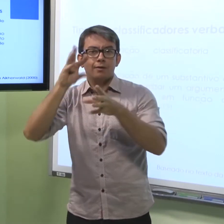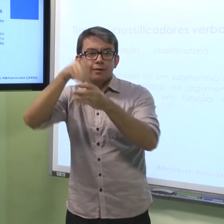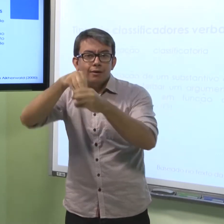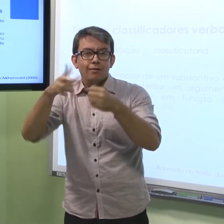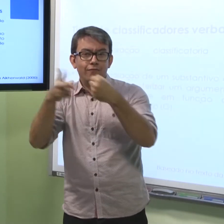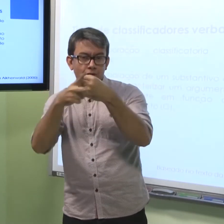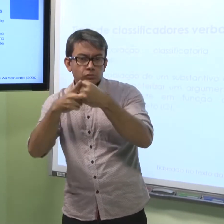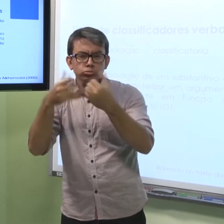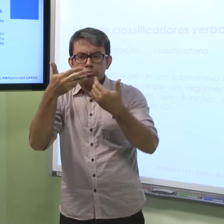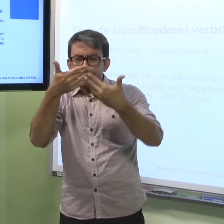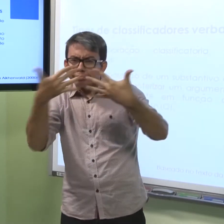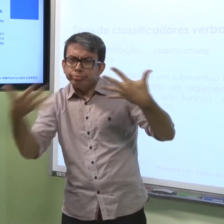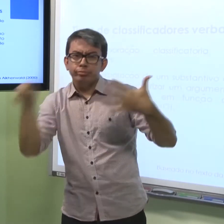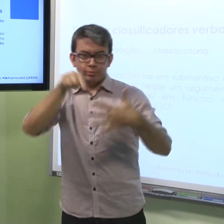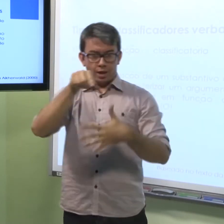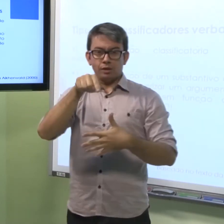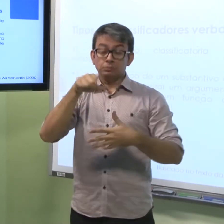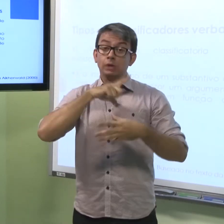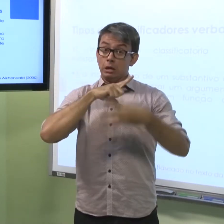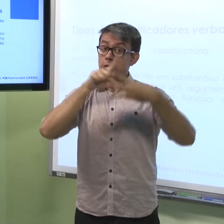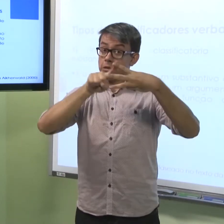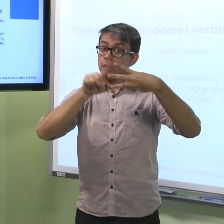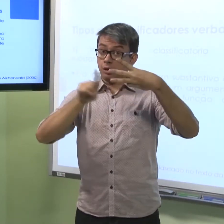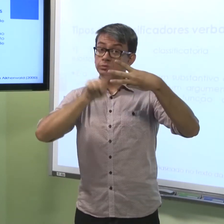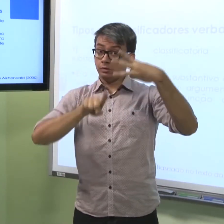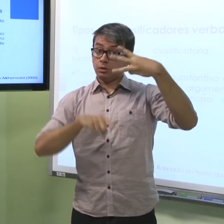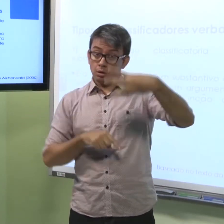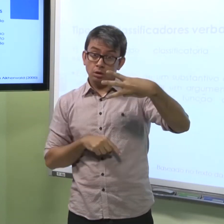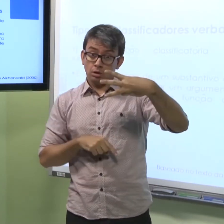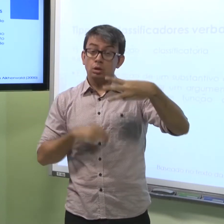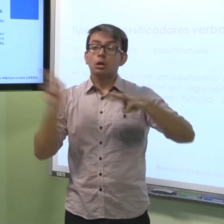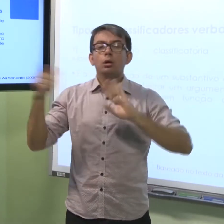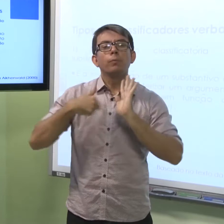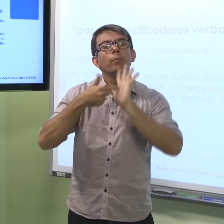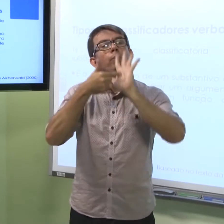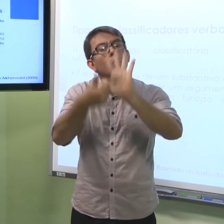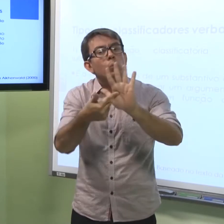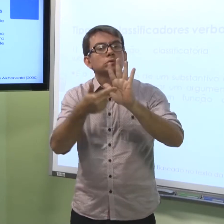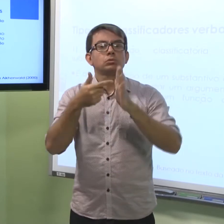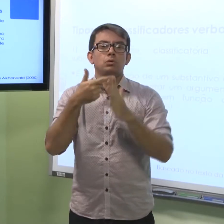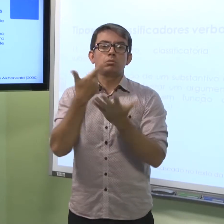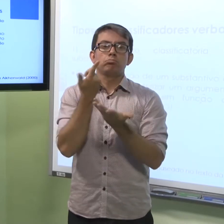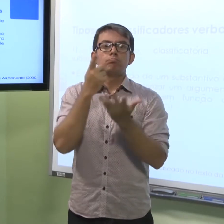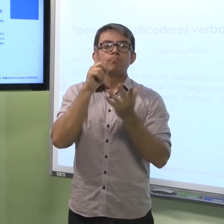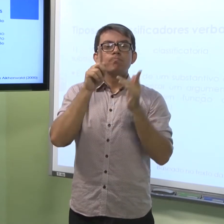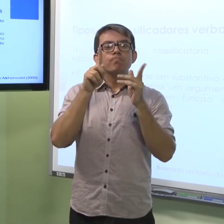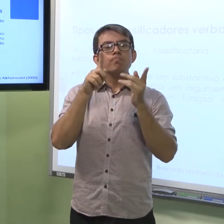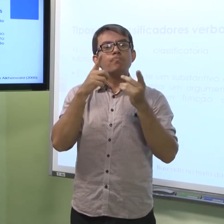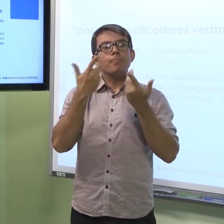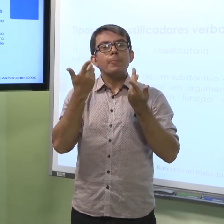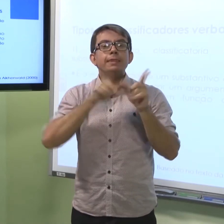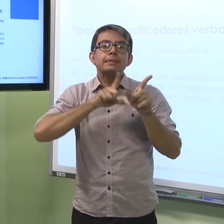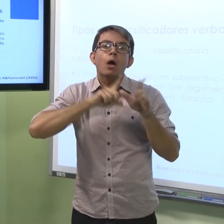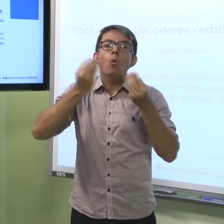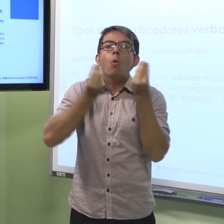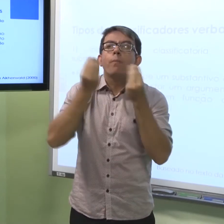pesquisas e colocou algumas características desses 3 tipos de classificadores que eu irei mostrar